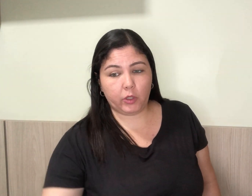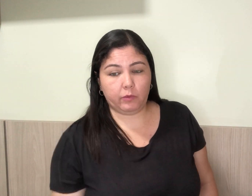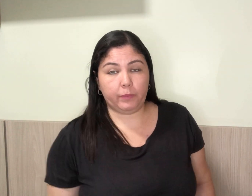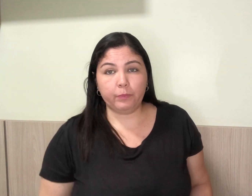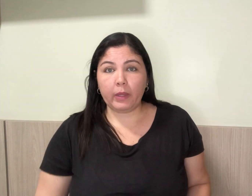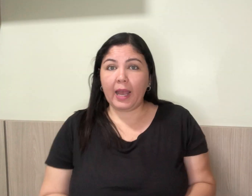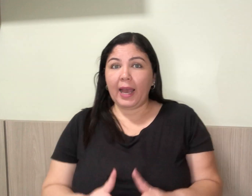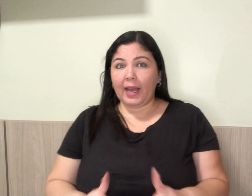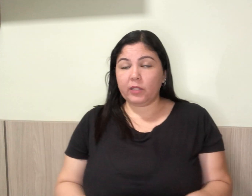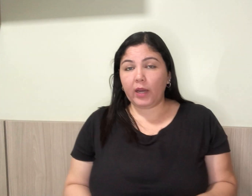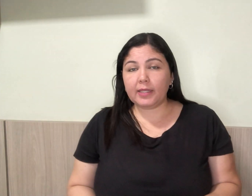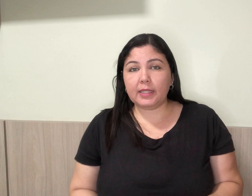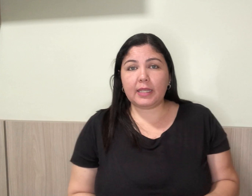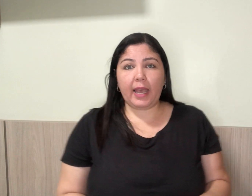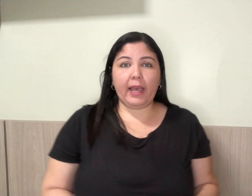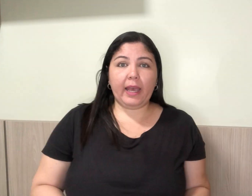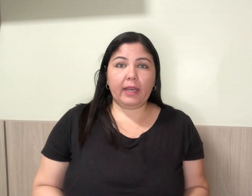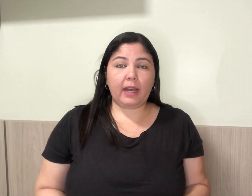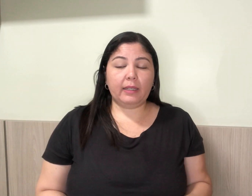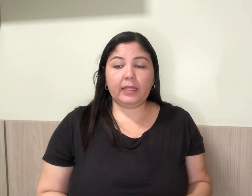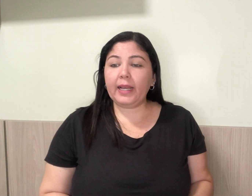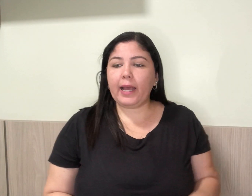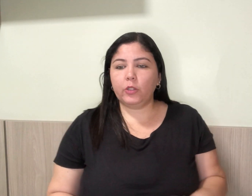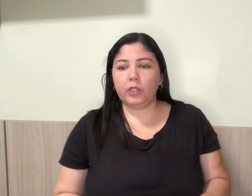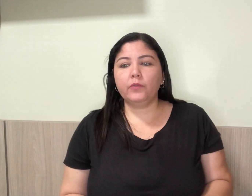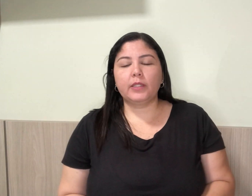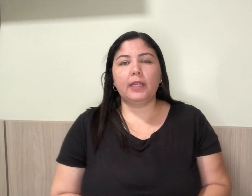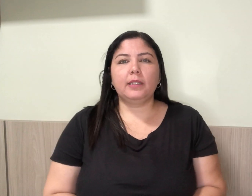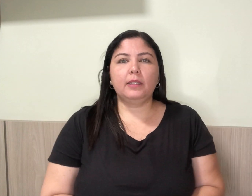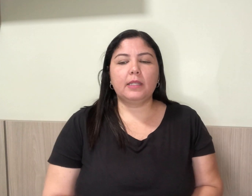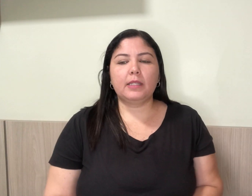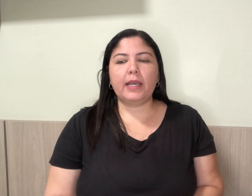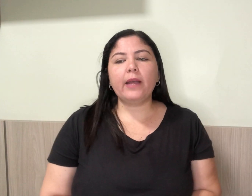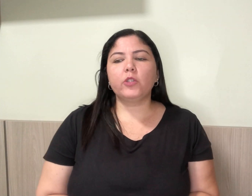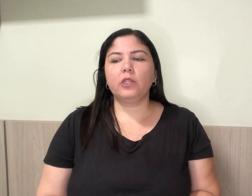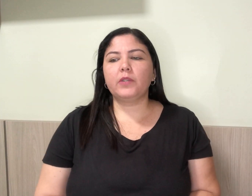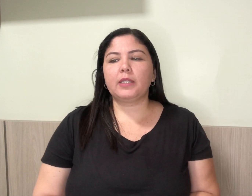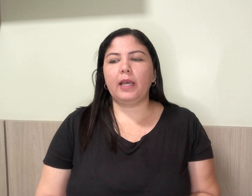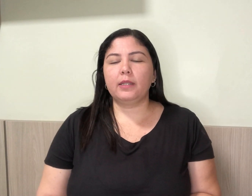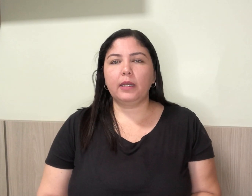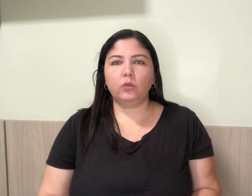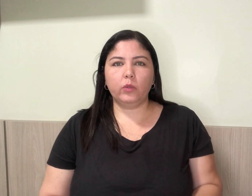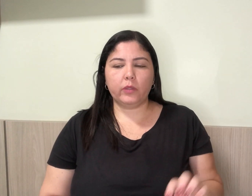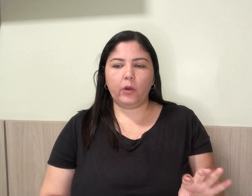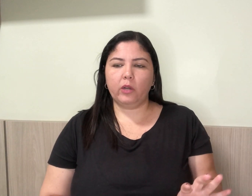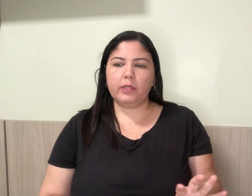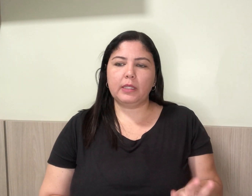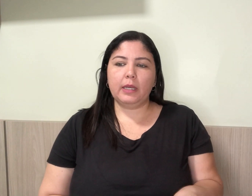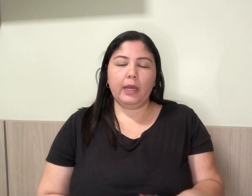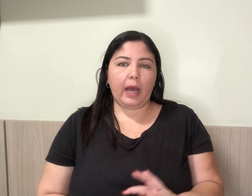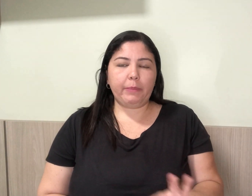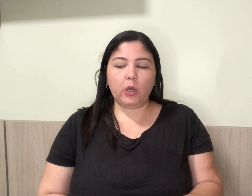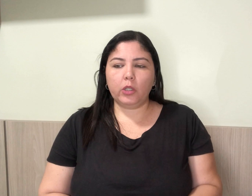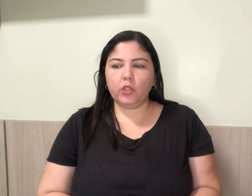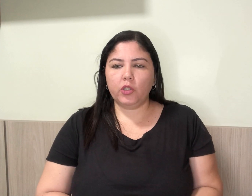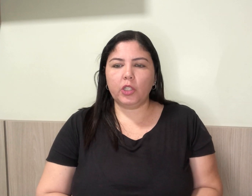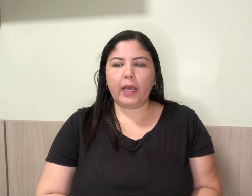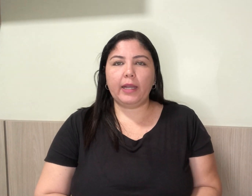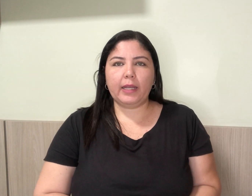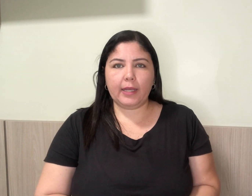afirmativa. As frases negativas, né, sentenças negativas, elas têm duas formas a priori de indicar a